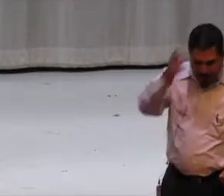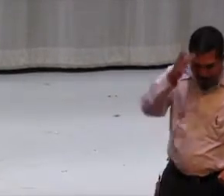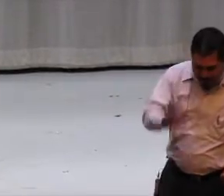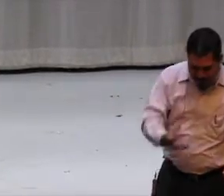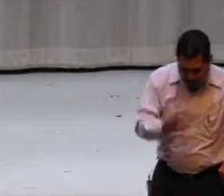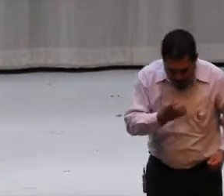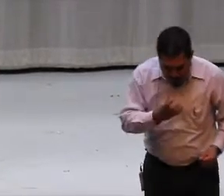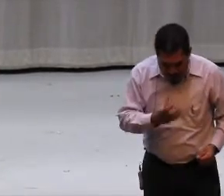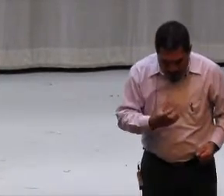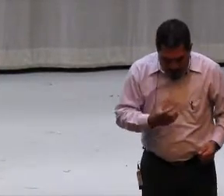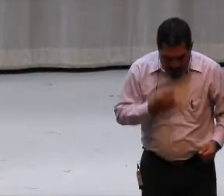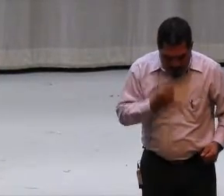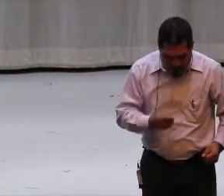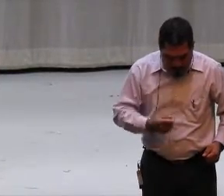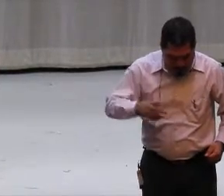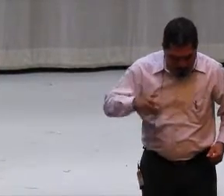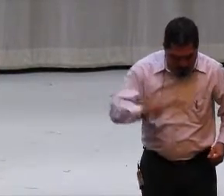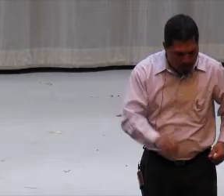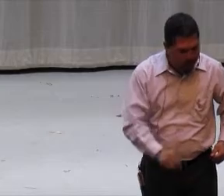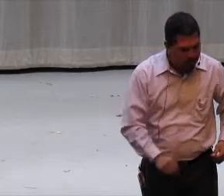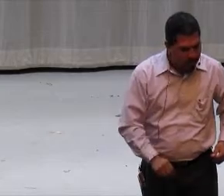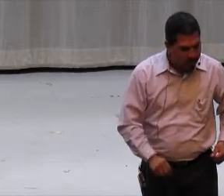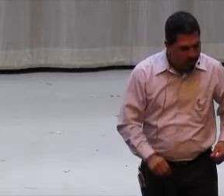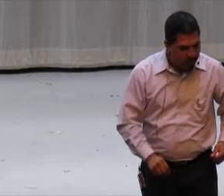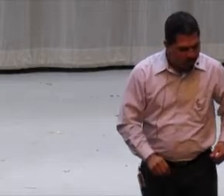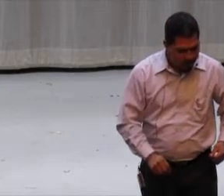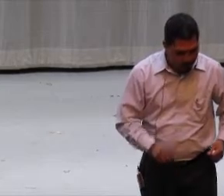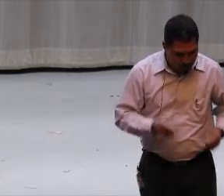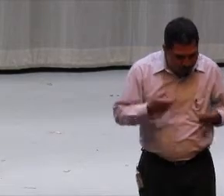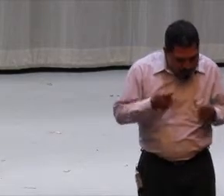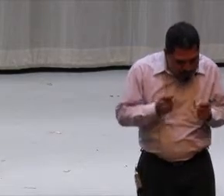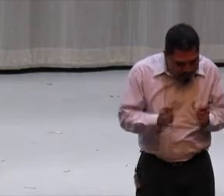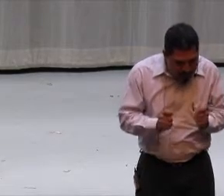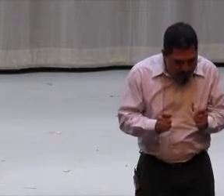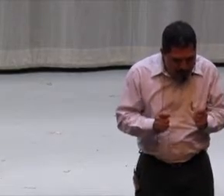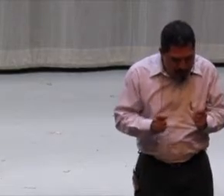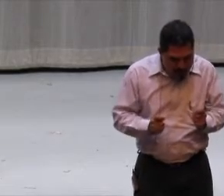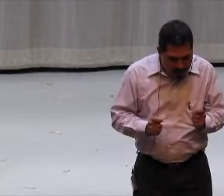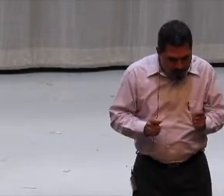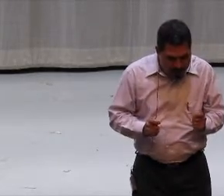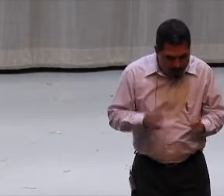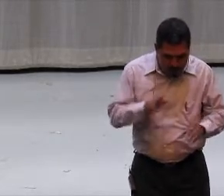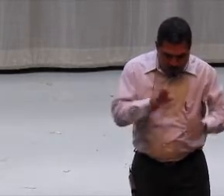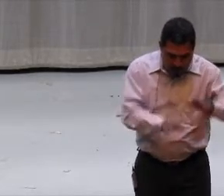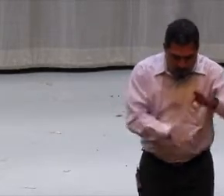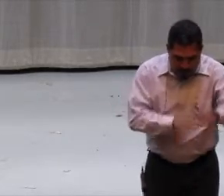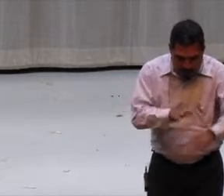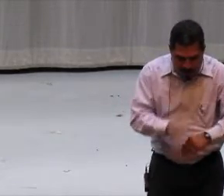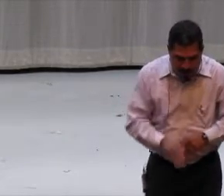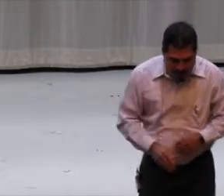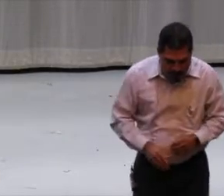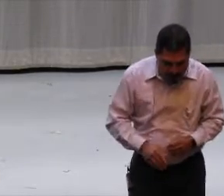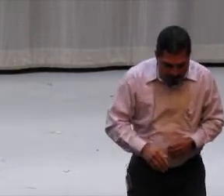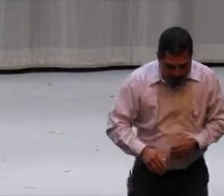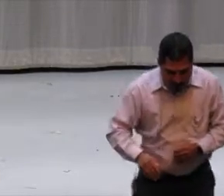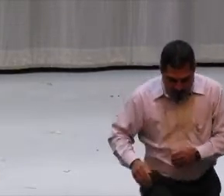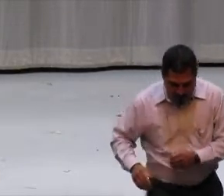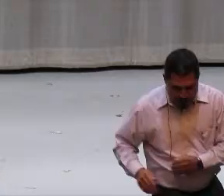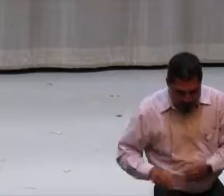Satanás se enoja y él dice, no, yo voy a tratar, cuando él va caminando,